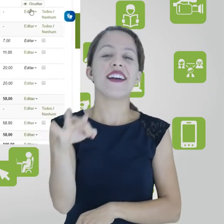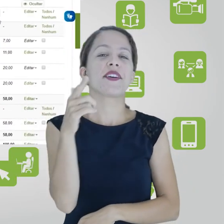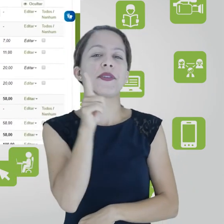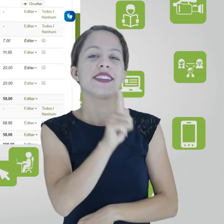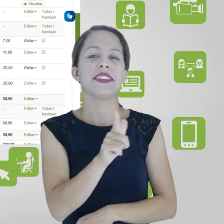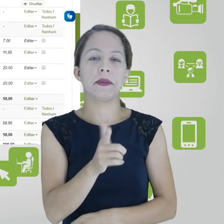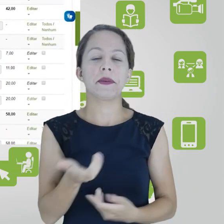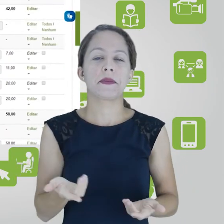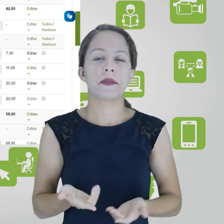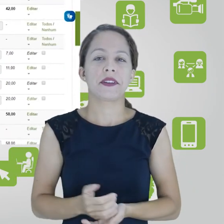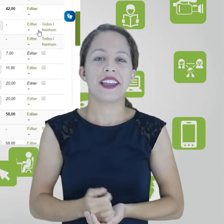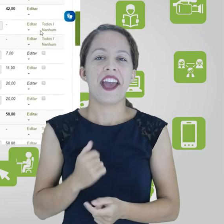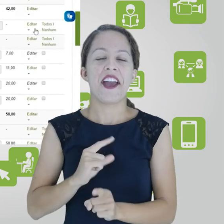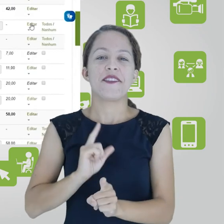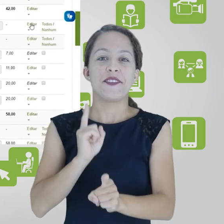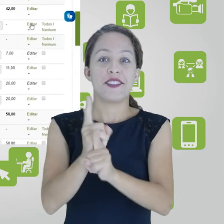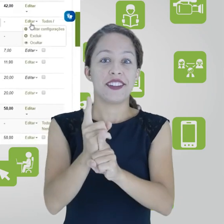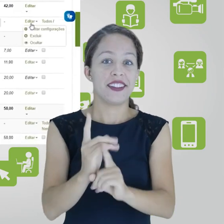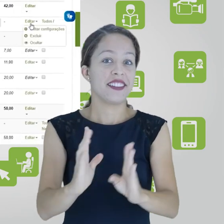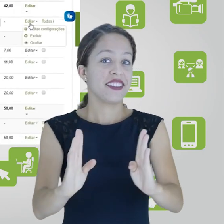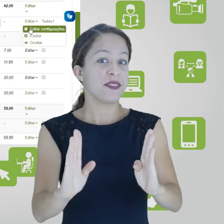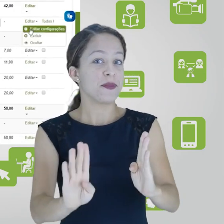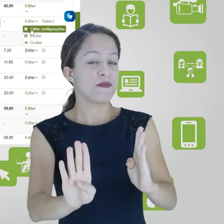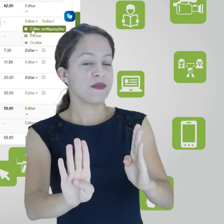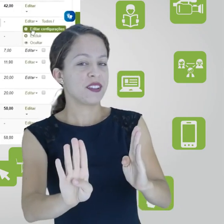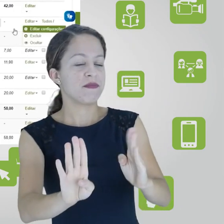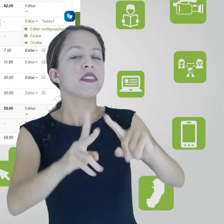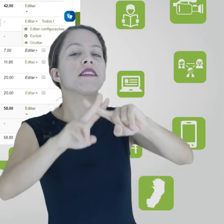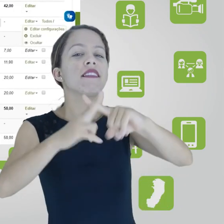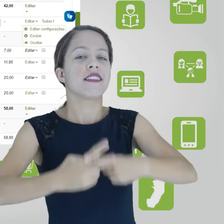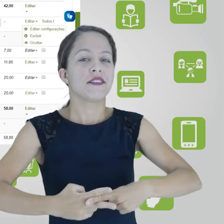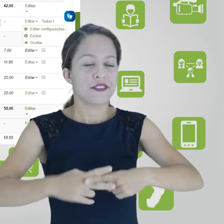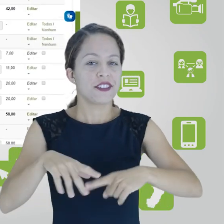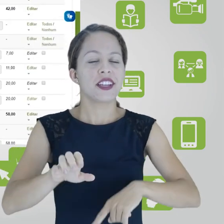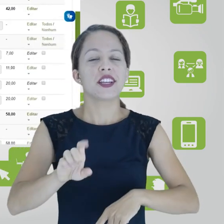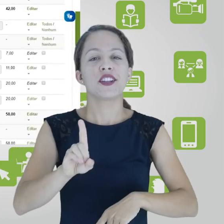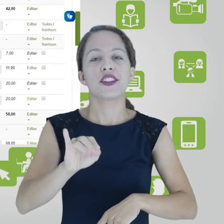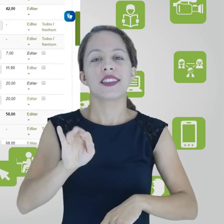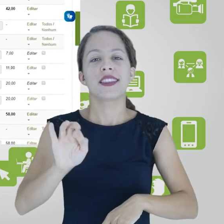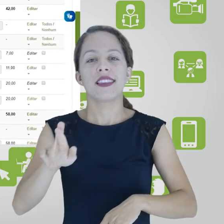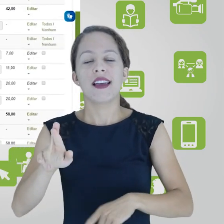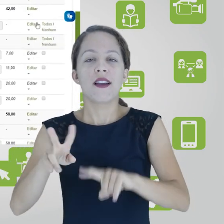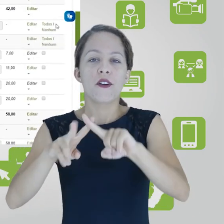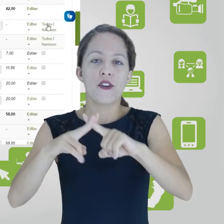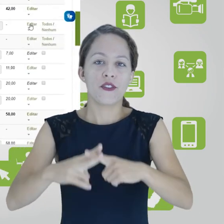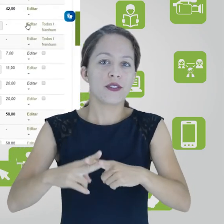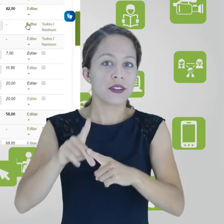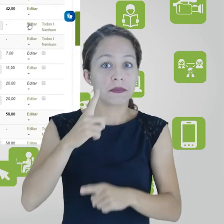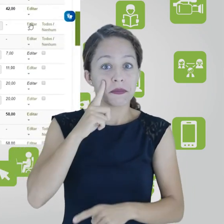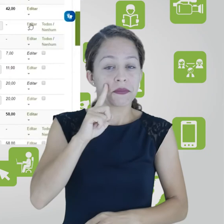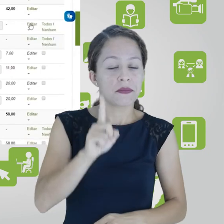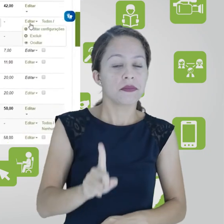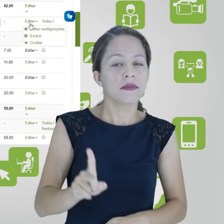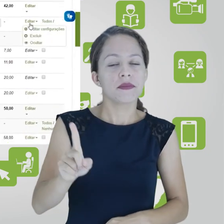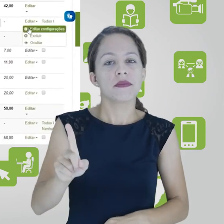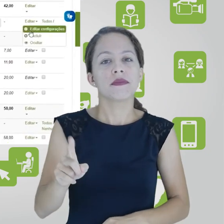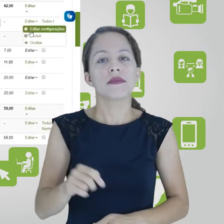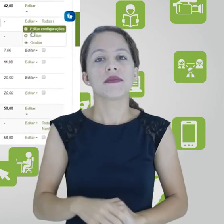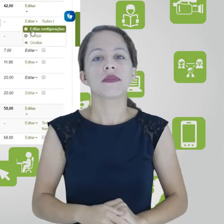Ah, por que não está indo? Aqui. Ah, agora foi. Achei aqui, ó. Etapa B,